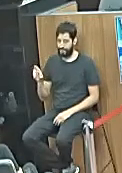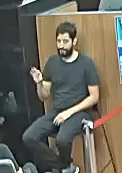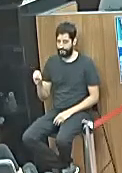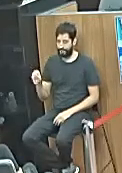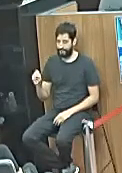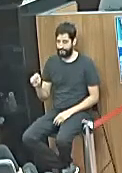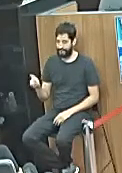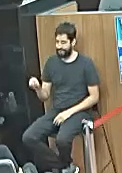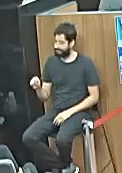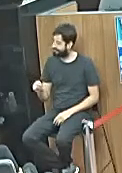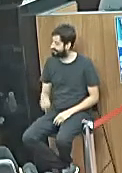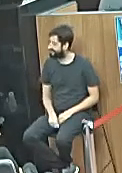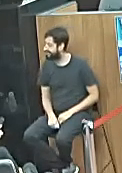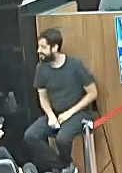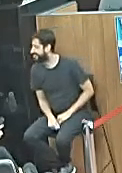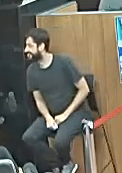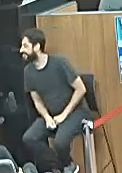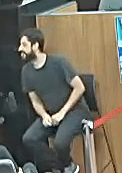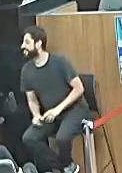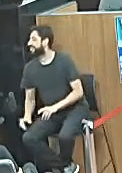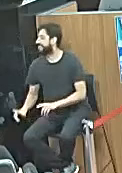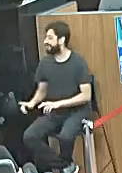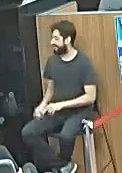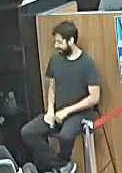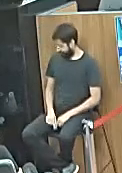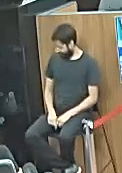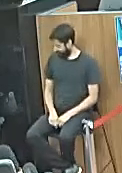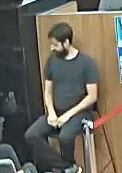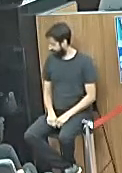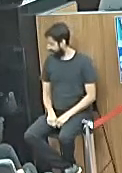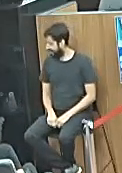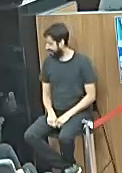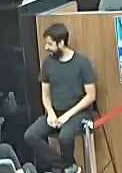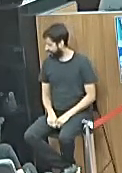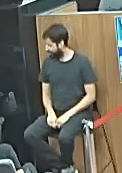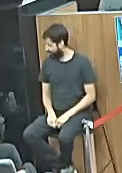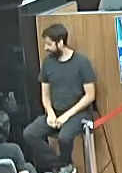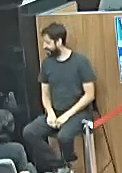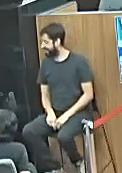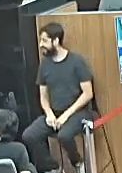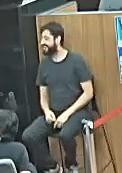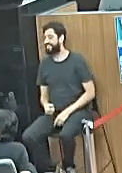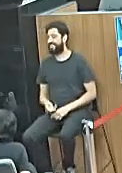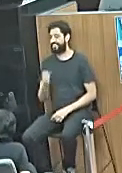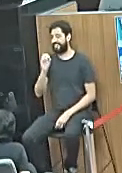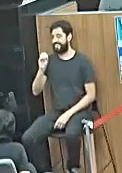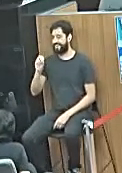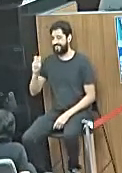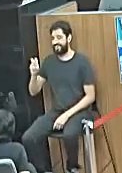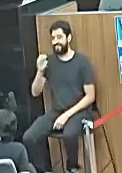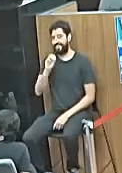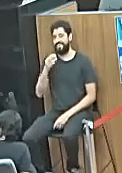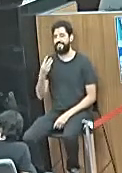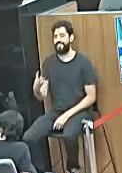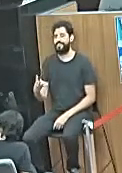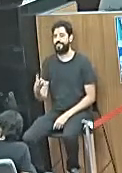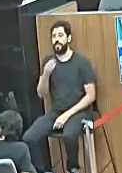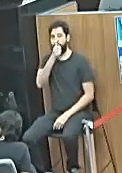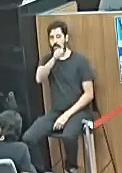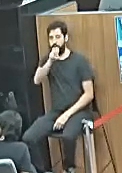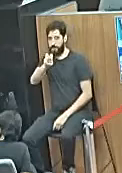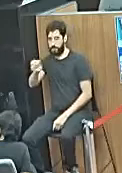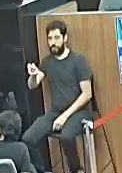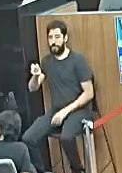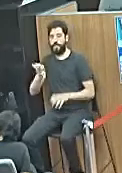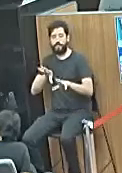incorporar nas ações de capacitação profissionais constante do programa 00 50 34 em 155